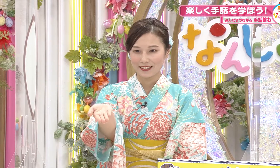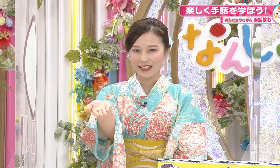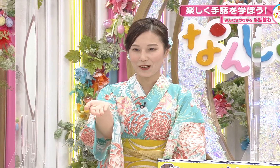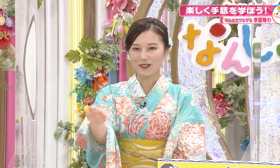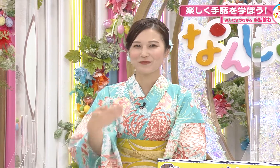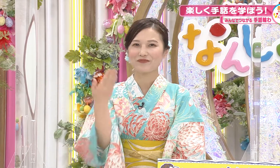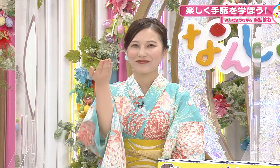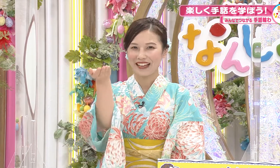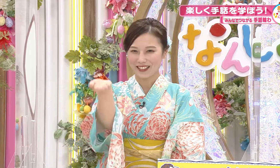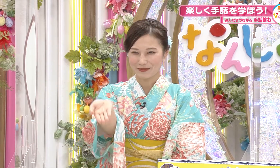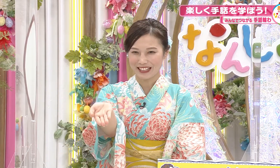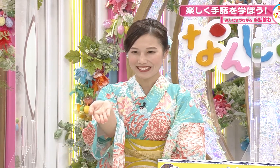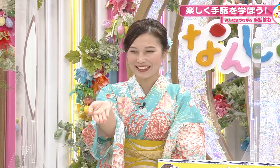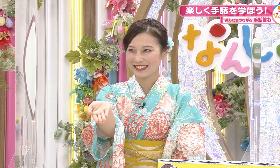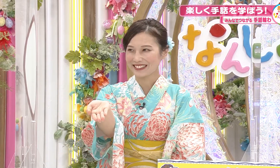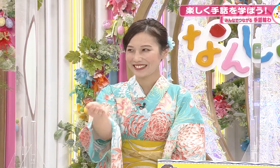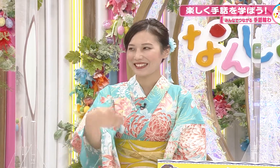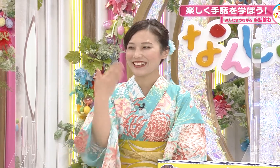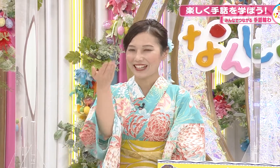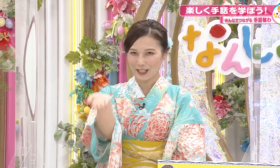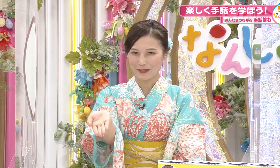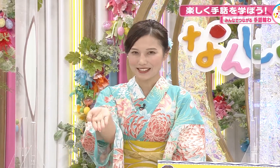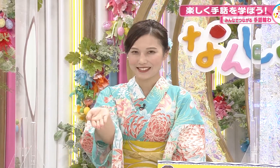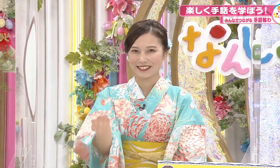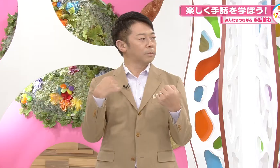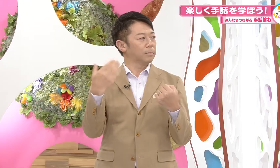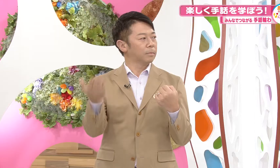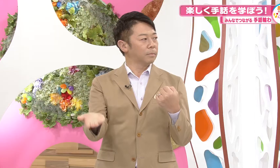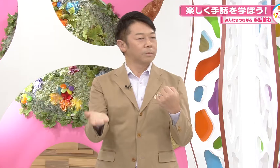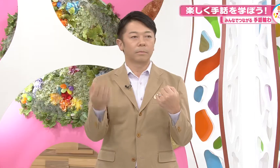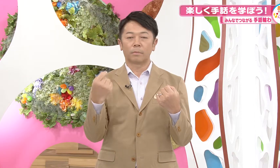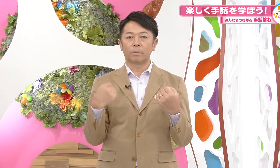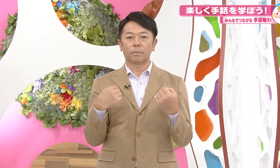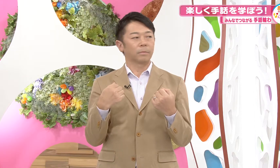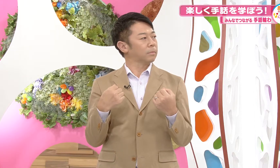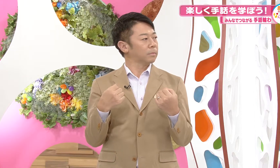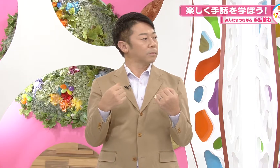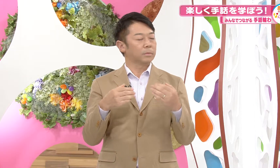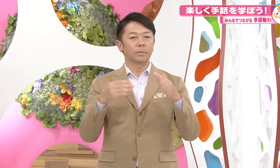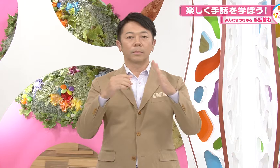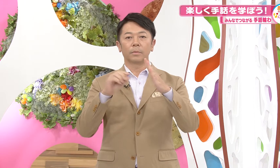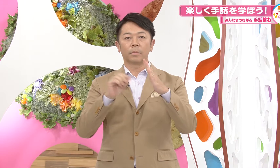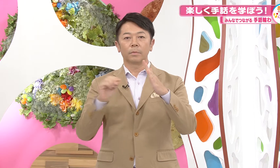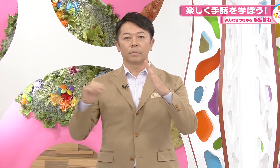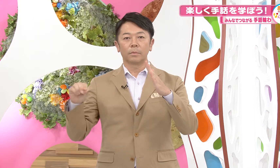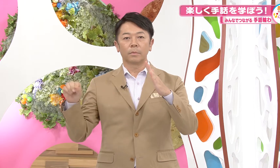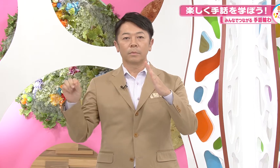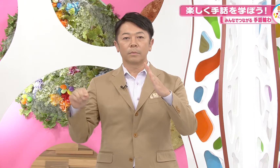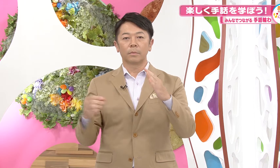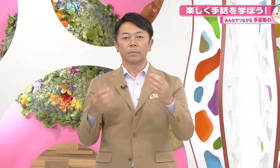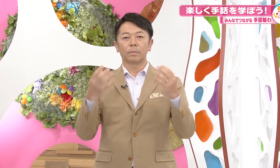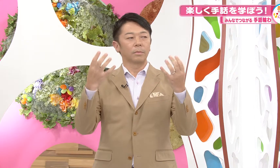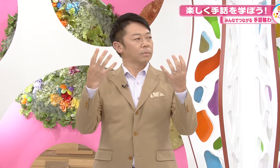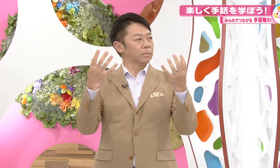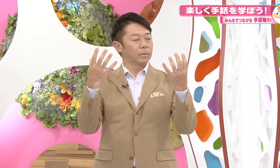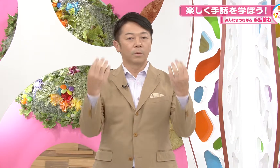を、はい、向けて開きます、うん、なので、はい、宿題終わ